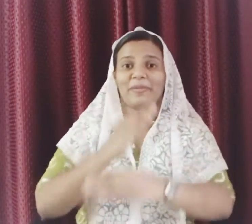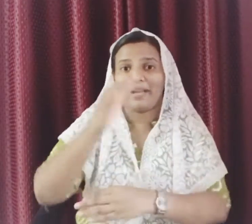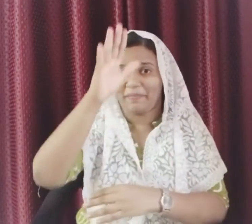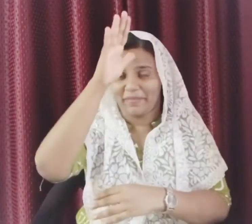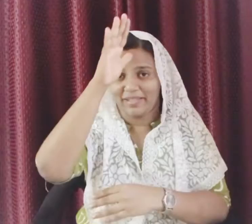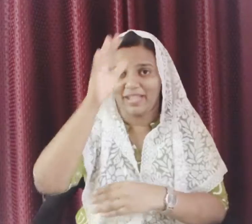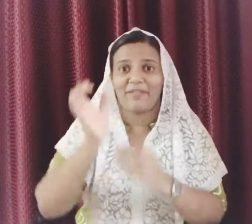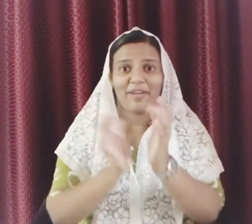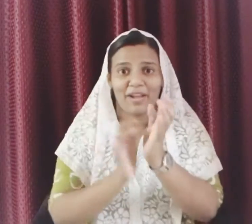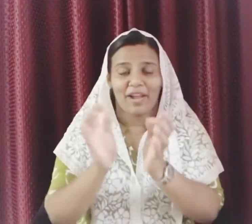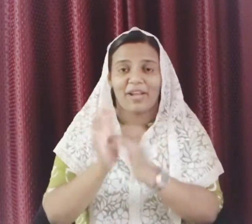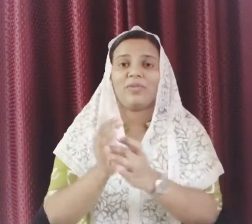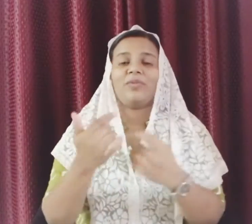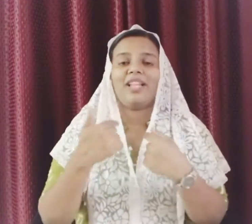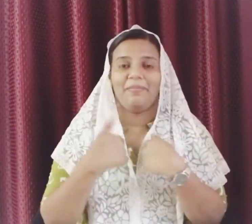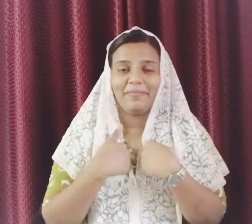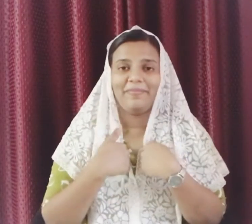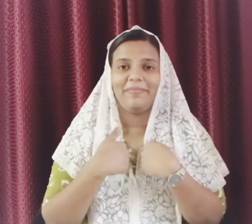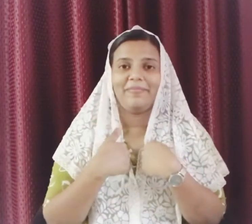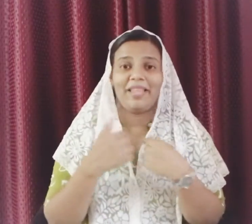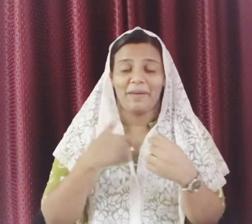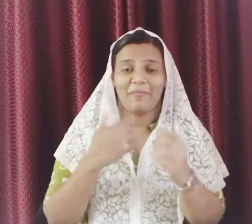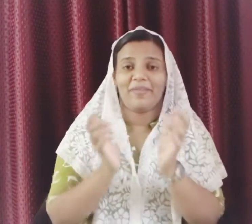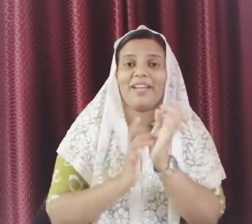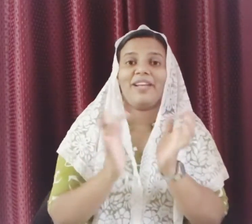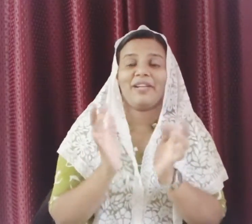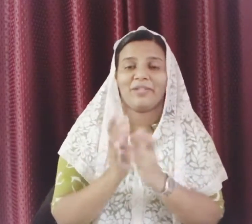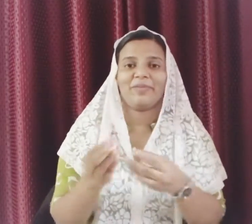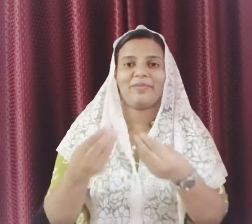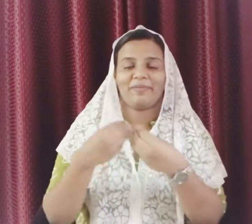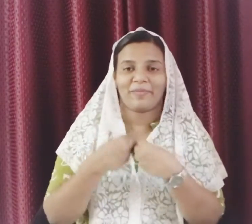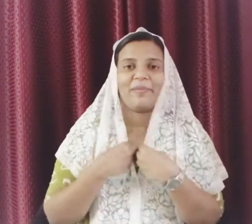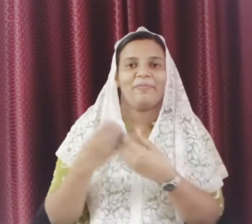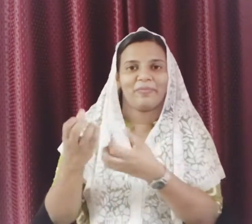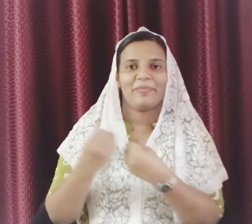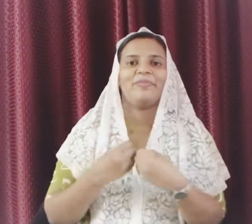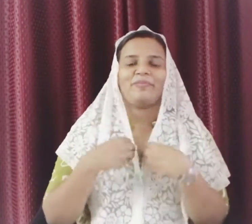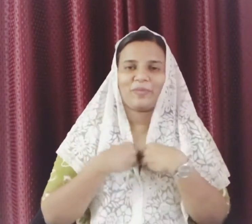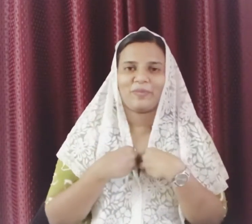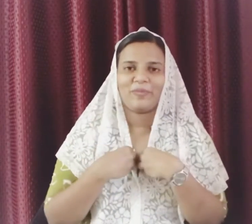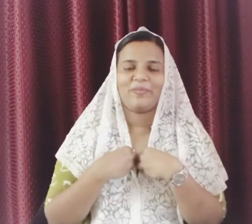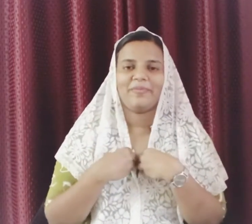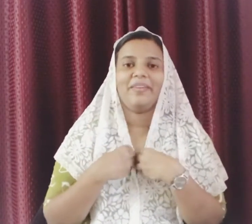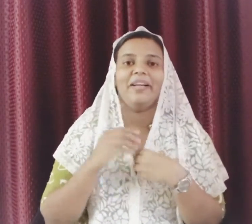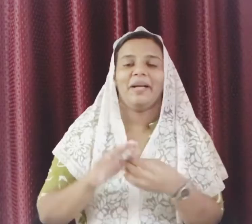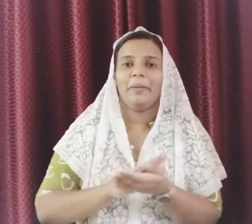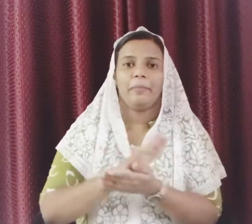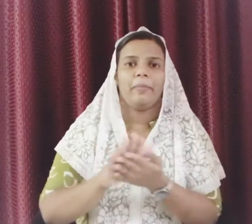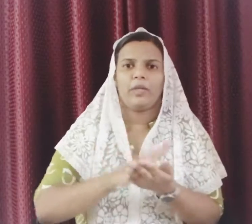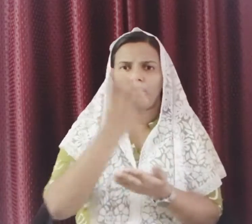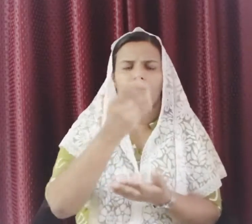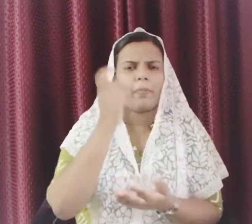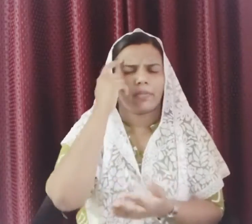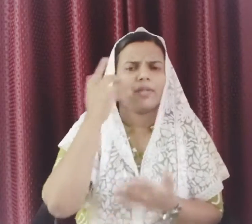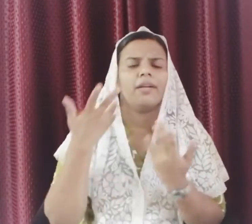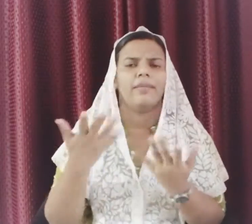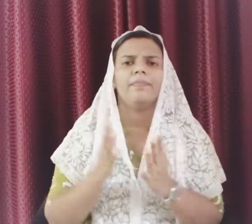നിന്നും യേശു നമ്മുടെ യേശു കർത്താവ് നമുക്ക് മേടിച്ച് തന്നിരിക്കുക. അപ്പോൾ പരിശുദ്ധാത്മാവിനെ കുറിച്ച് മനസ്സിലാക്കുമ്പോൾ എന്തിനു